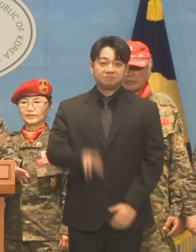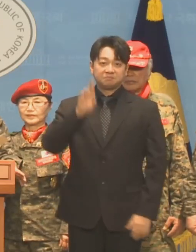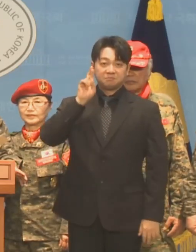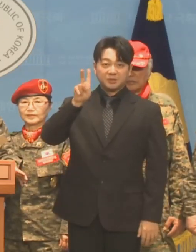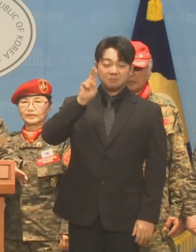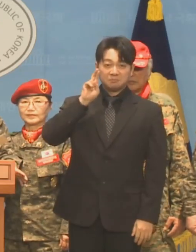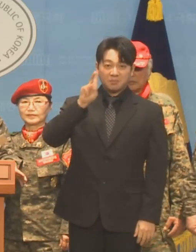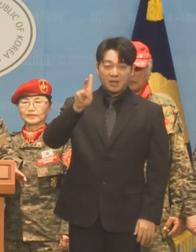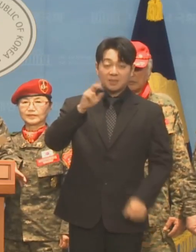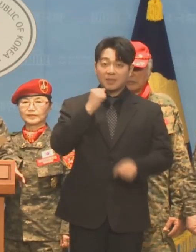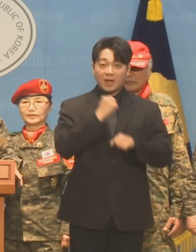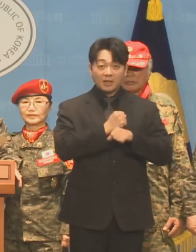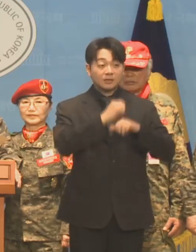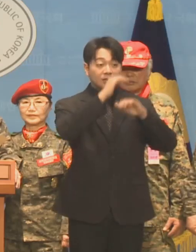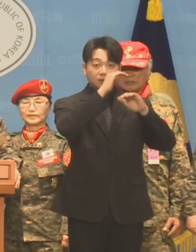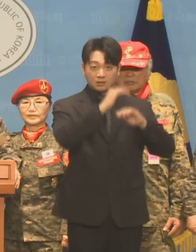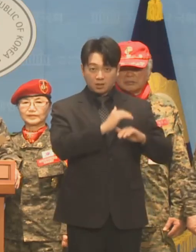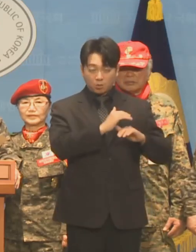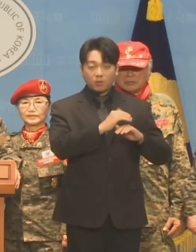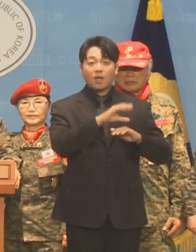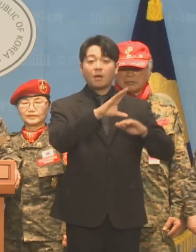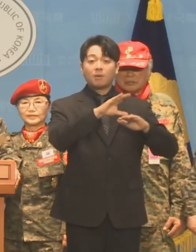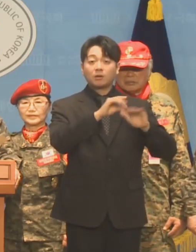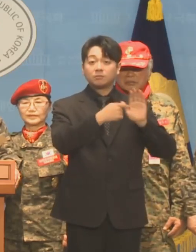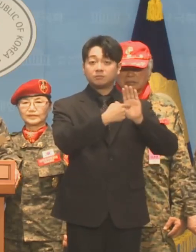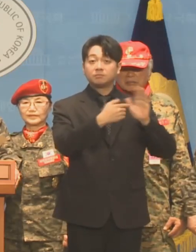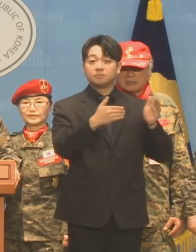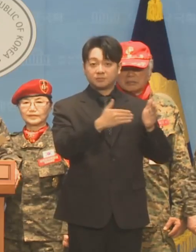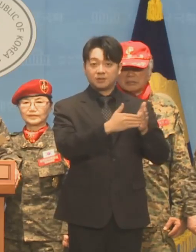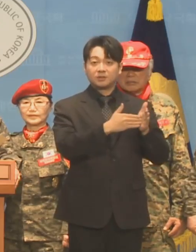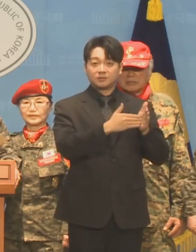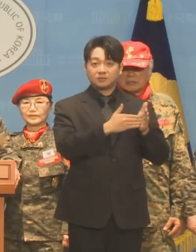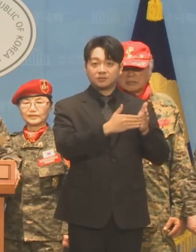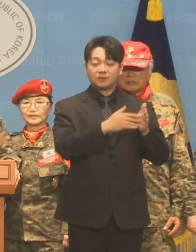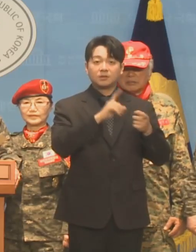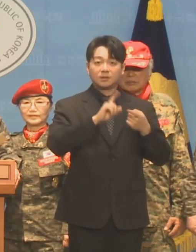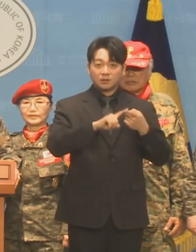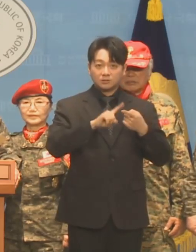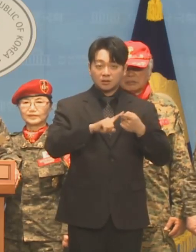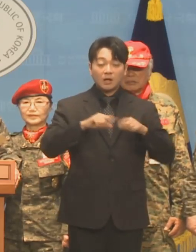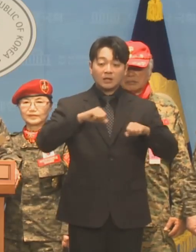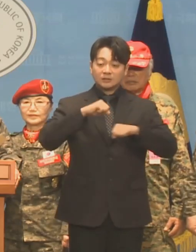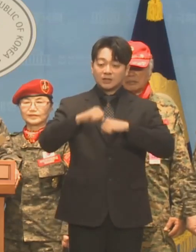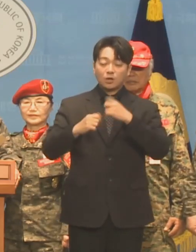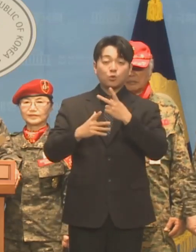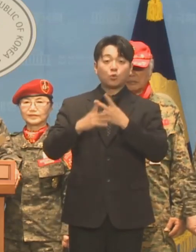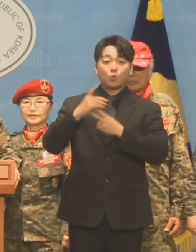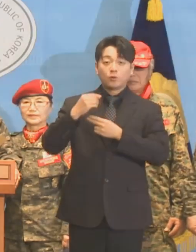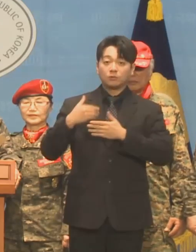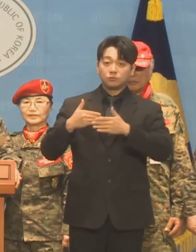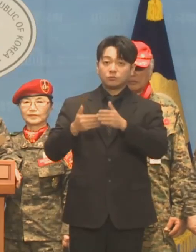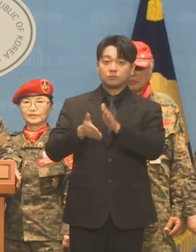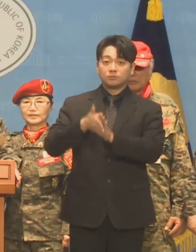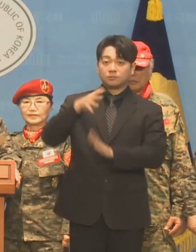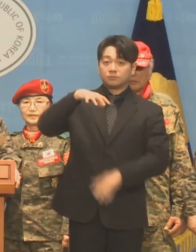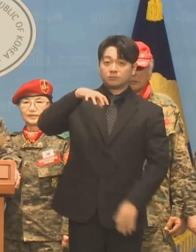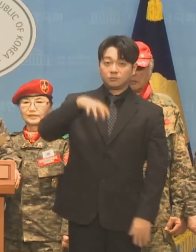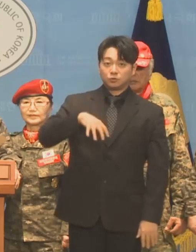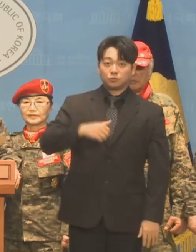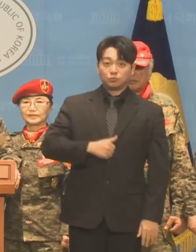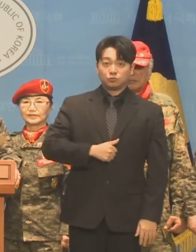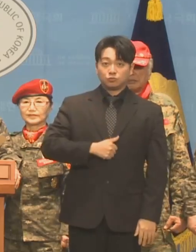일침이라는 프로에 대하여 해병대 자유통일추진본부는 크게 분노하여 오늘